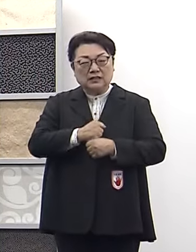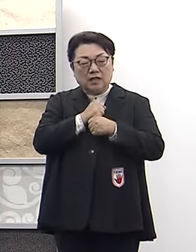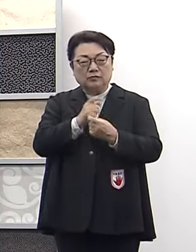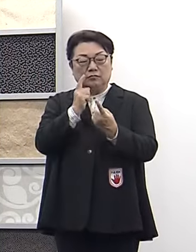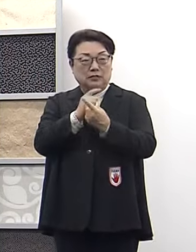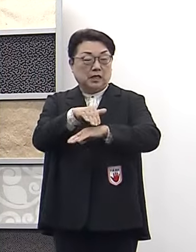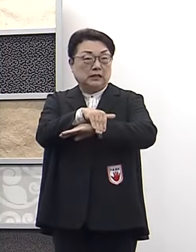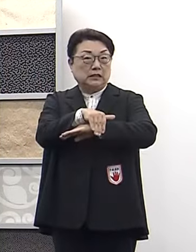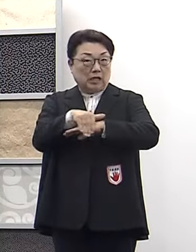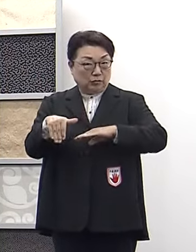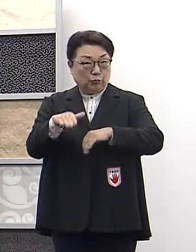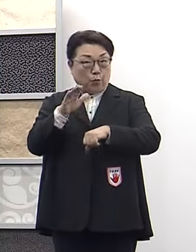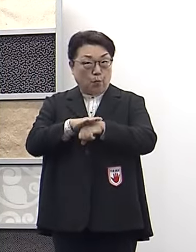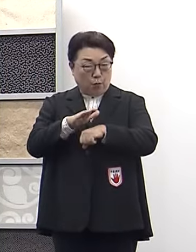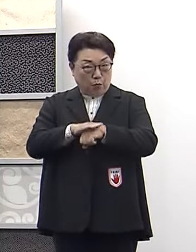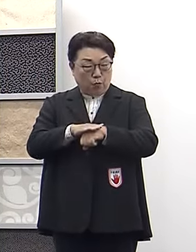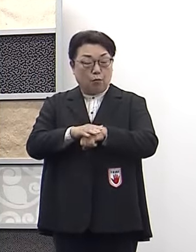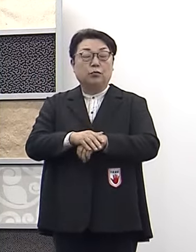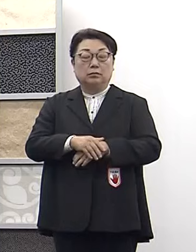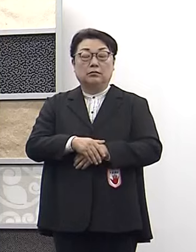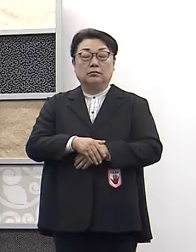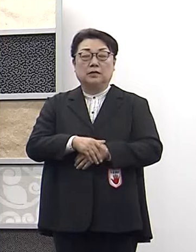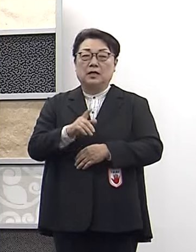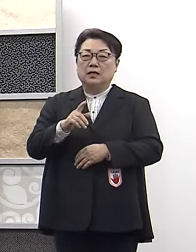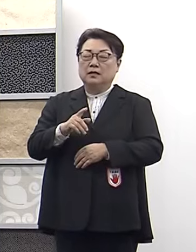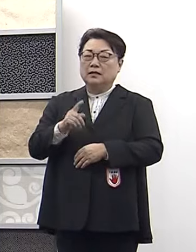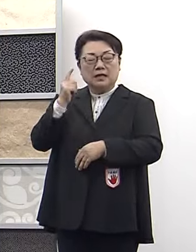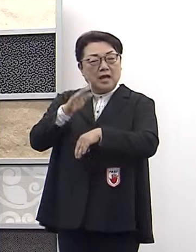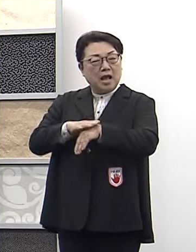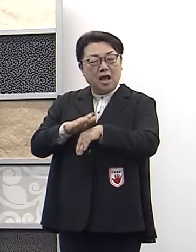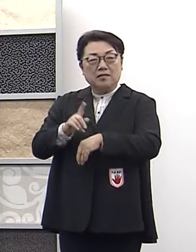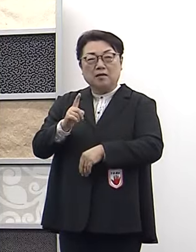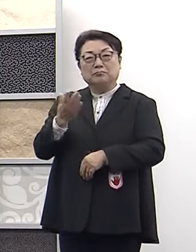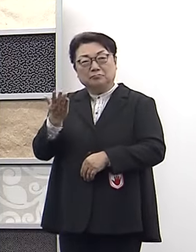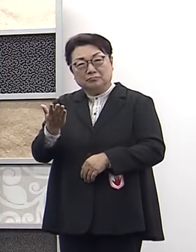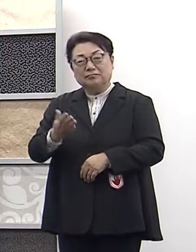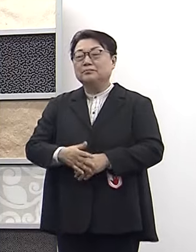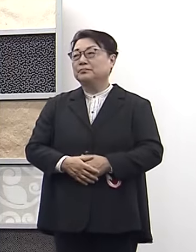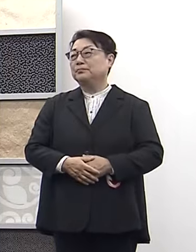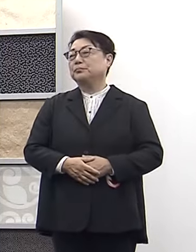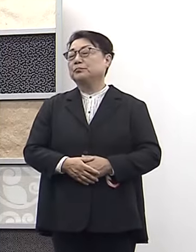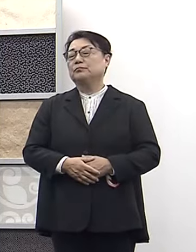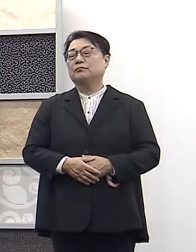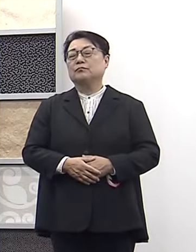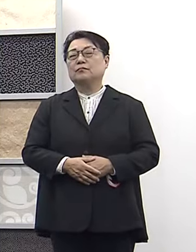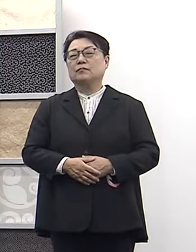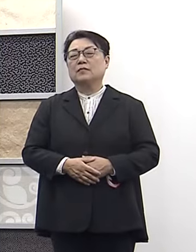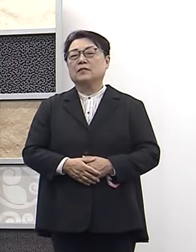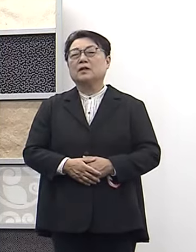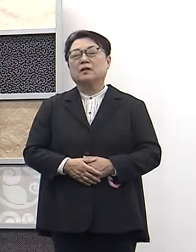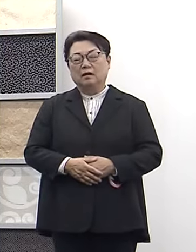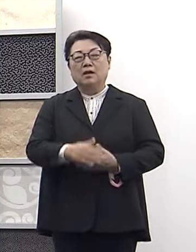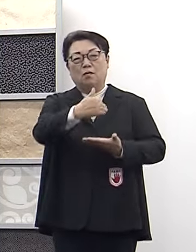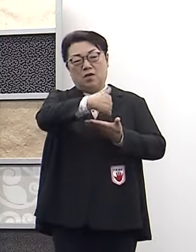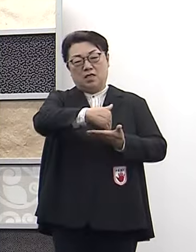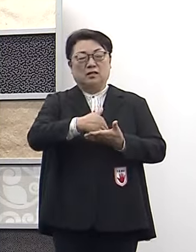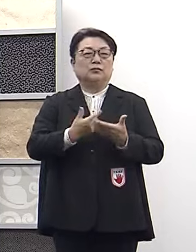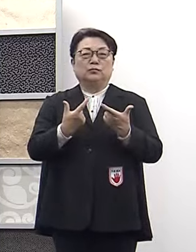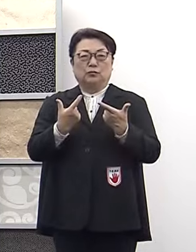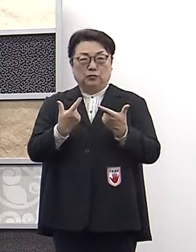応も、含めて、知事のご所見をお伺いいたします。 はい、まさにおっしゃるようにです